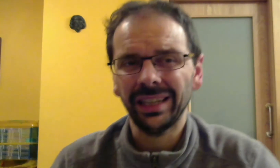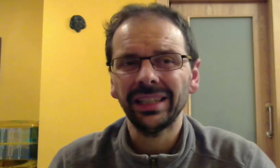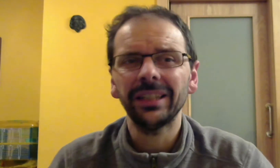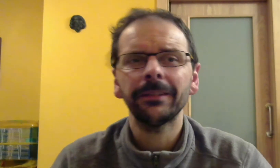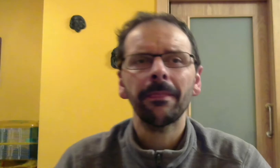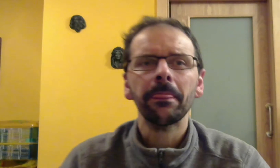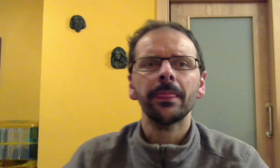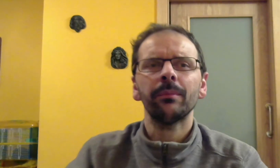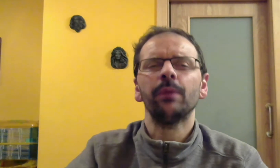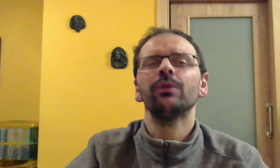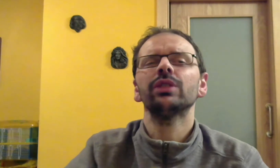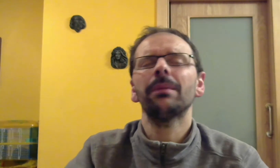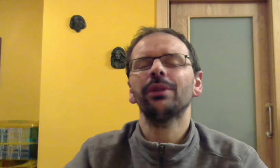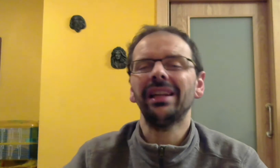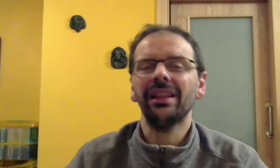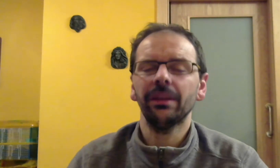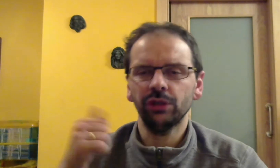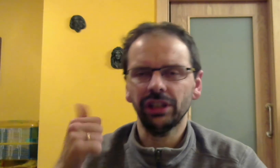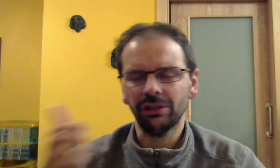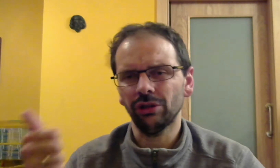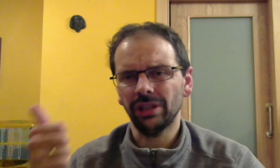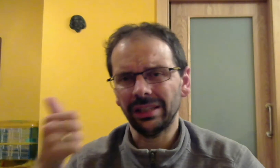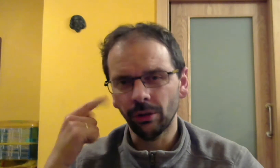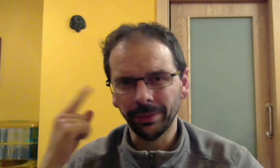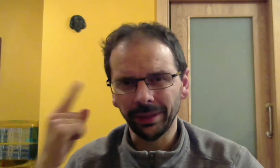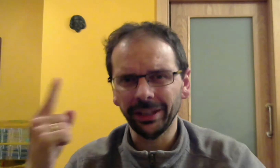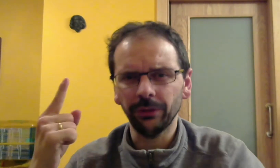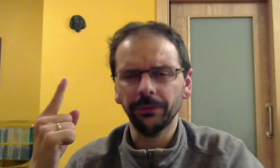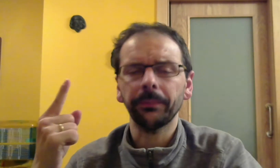tráiler. Pero me gusta porque enlaza muchas cosas. Lo primero,